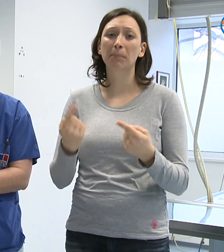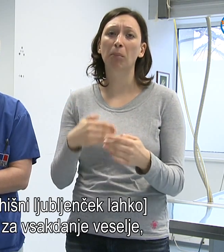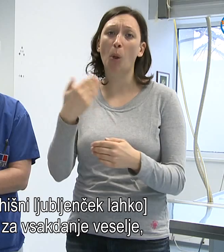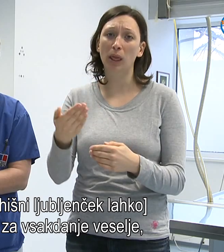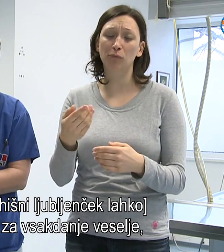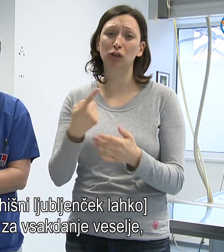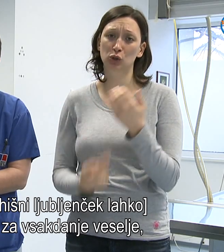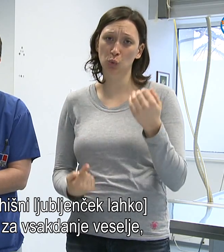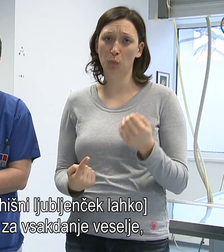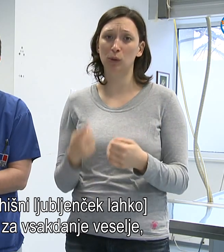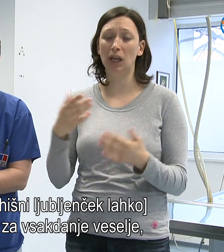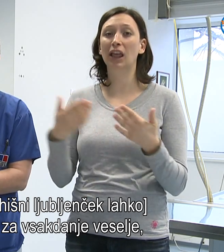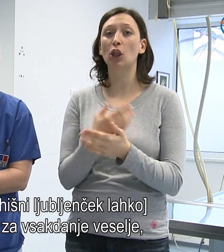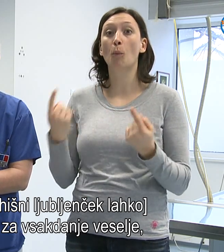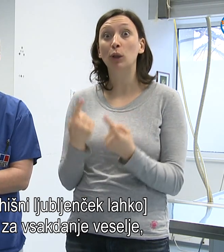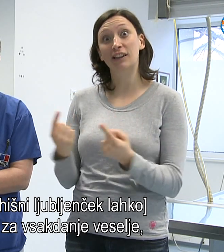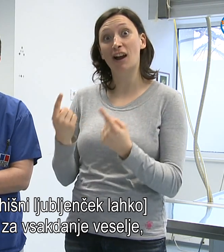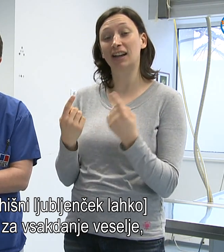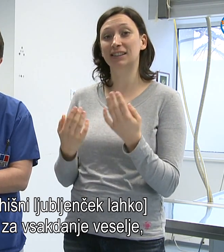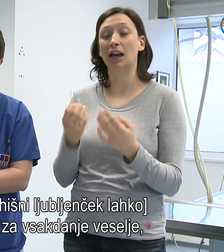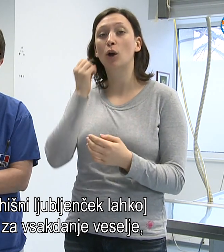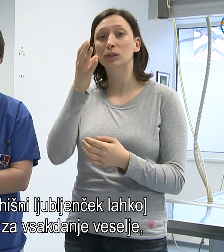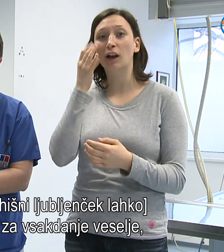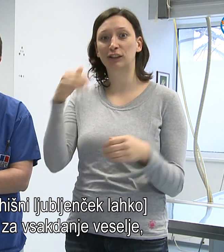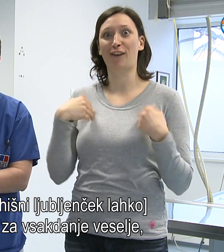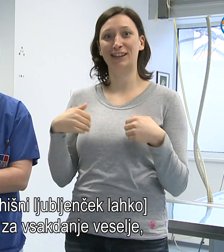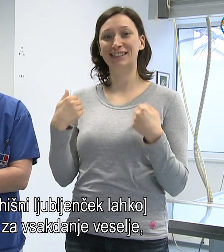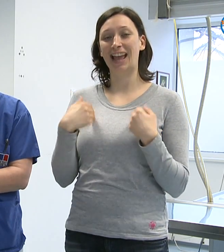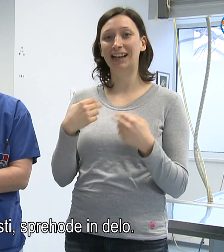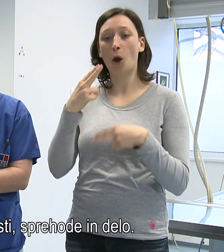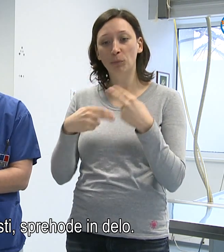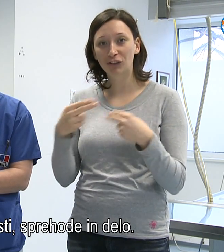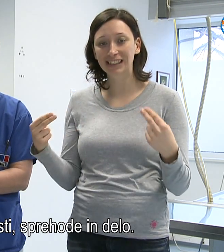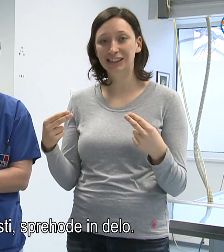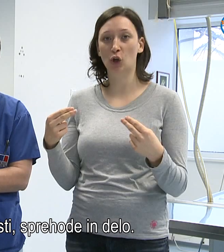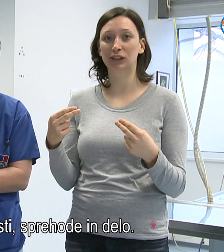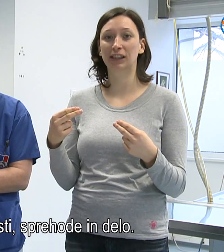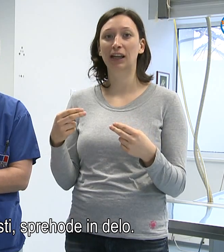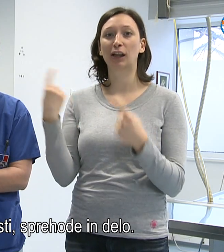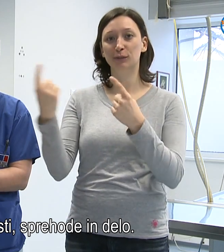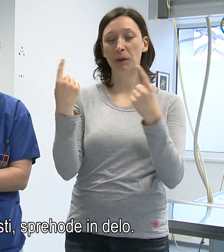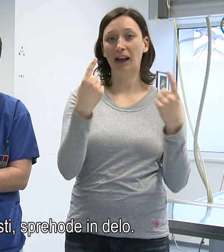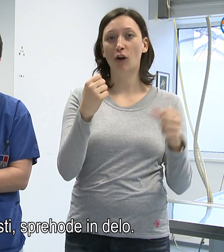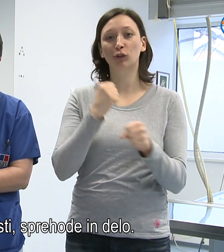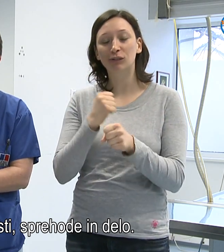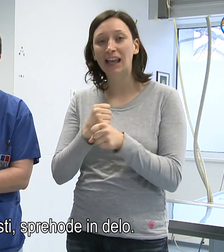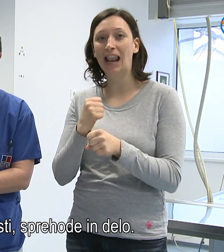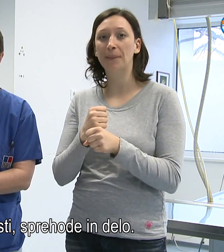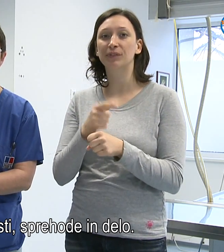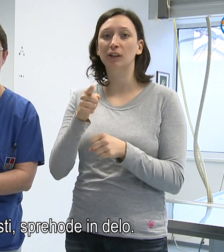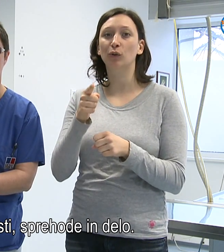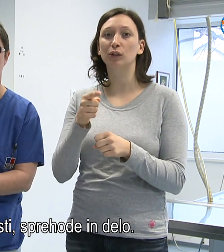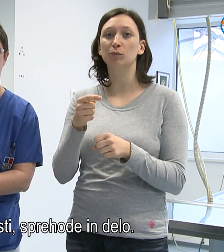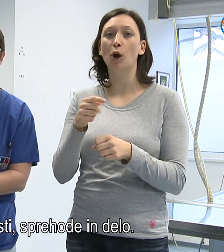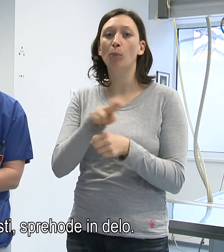izgubo, saj je nov motivacija vsakodnevnega veselja, obveznosti, sprehodov, dela, tako da